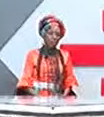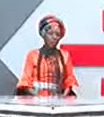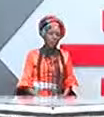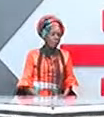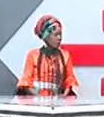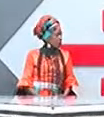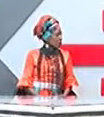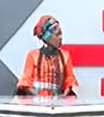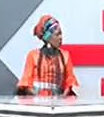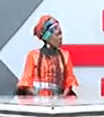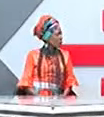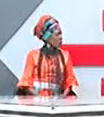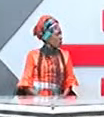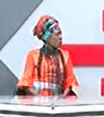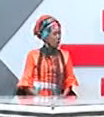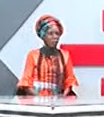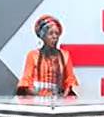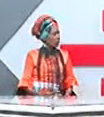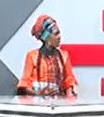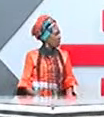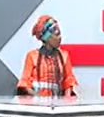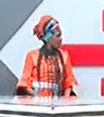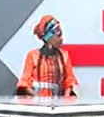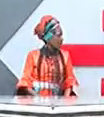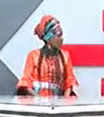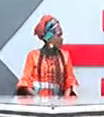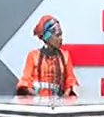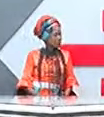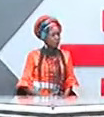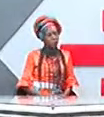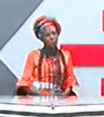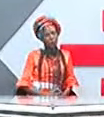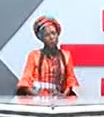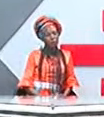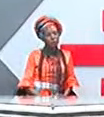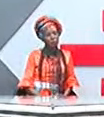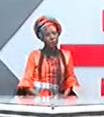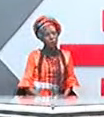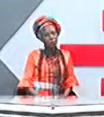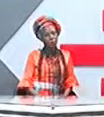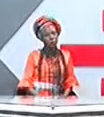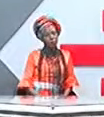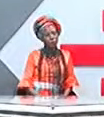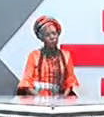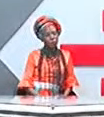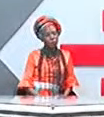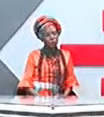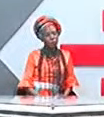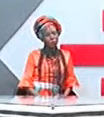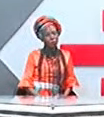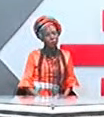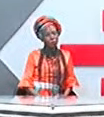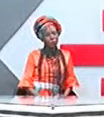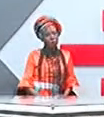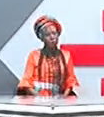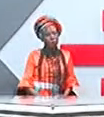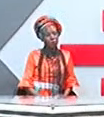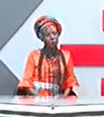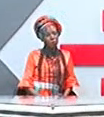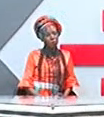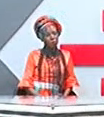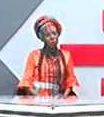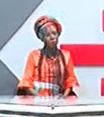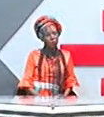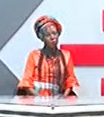tubekataliko kubaganyako birowoozo kubanga batteryakkiriza batusomesa mu buto nti oli wajja n'endira ebbiri nga kyekyo kiba kiwedde kakati awo